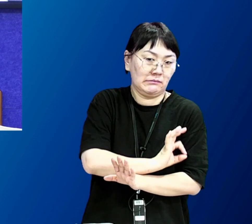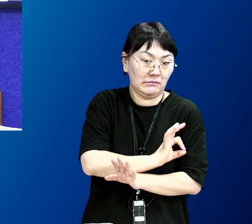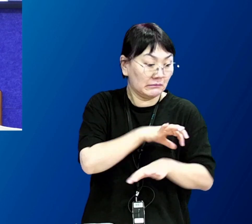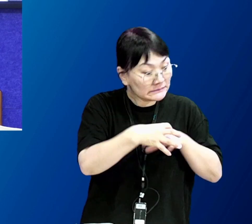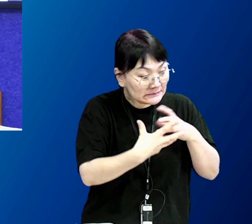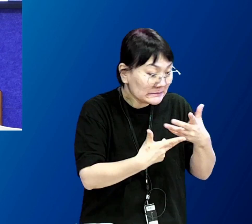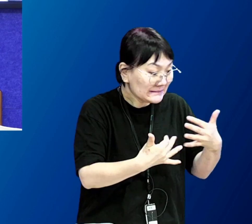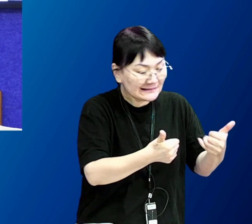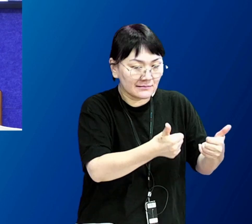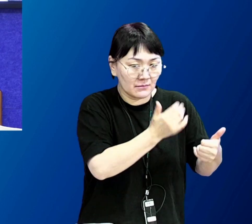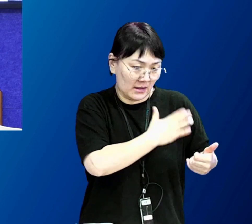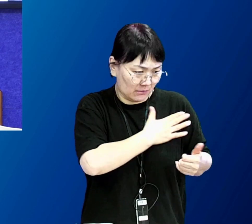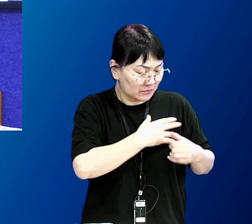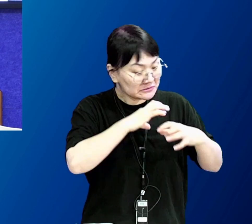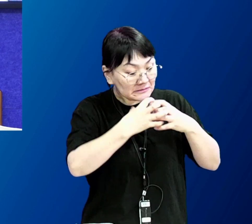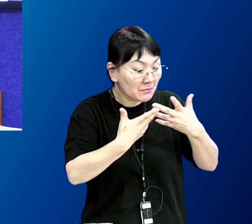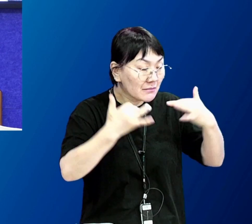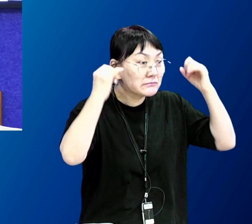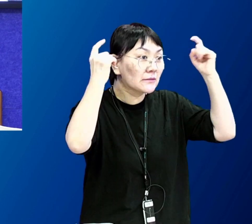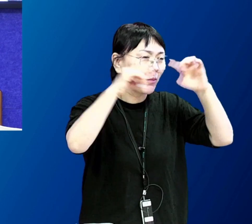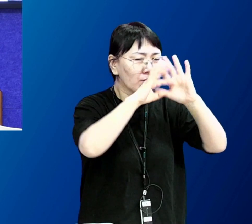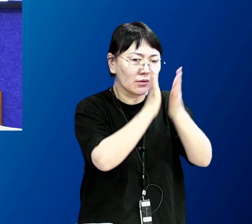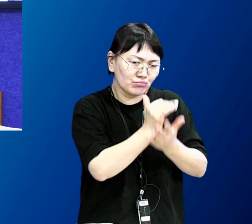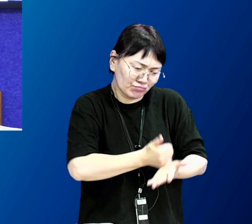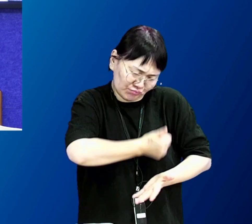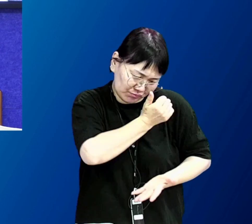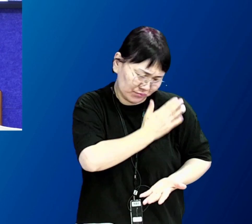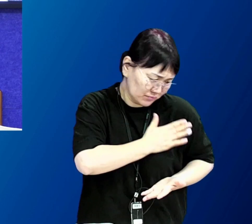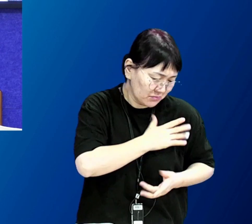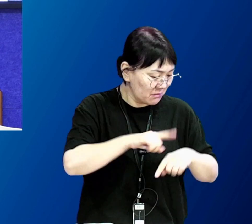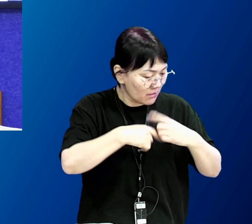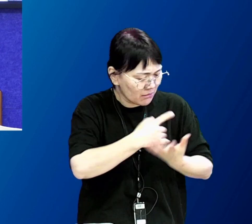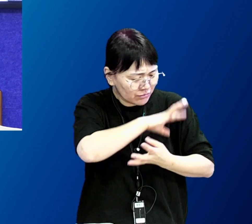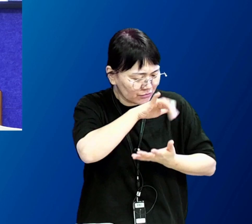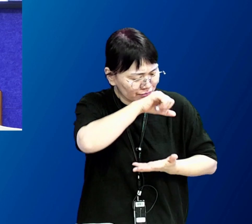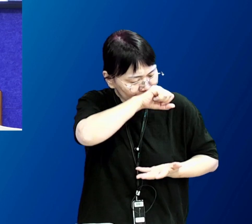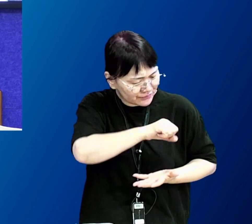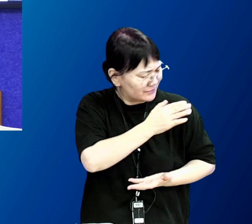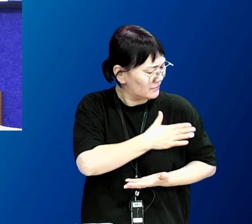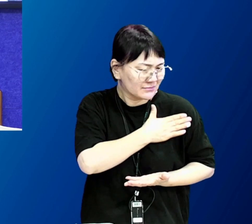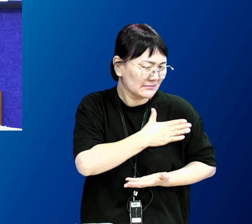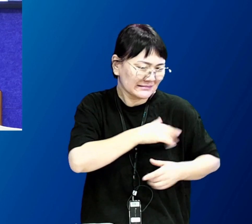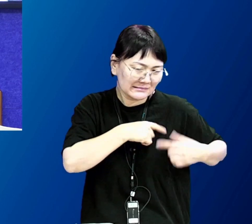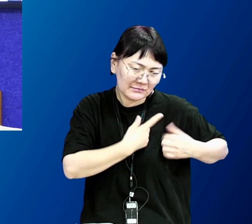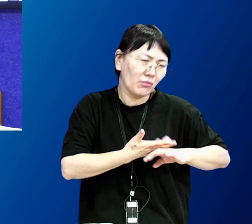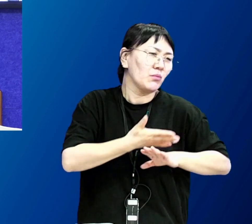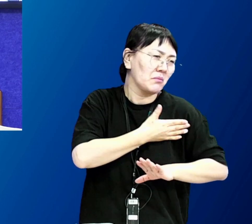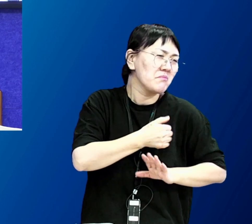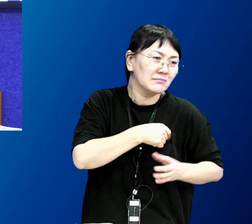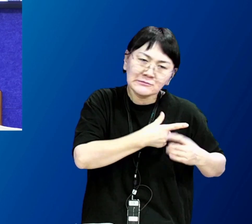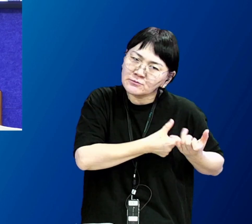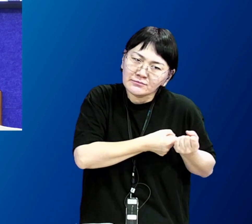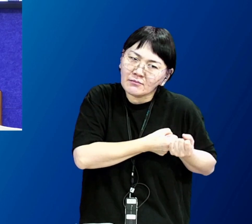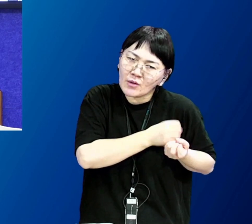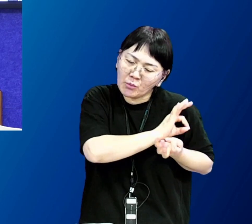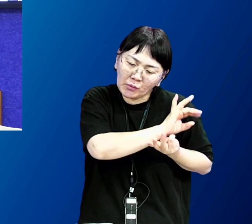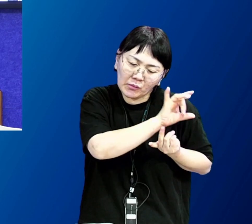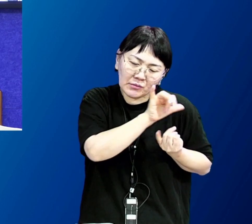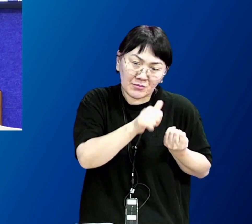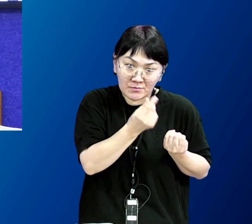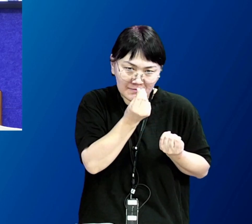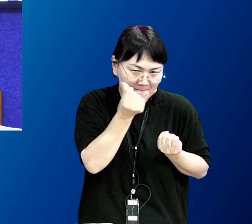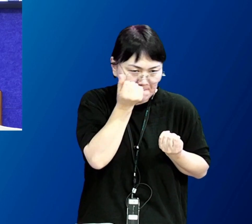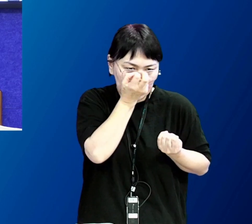Ертөнцийг хайрладаг, зугаа цэнгэлийг хайрладаг, гемнүглийг хайрладаг ийм л зүрх сэтгэл байсан биз дээ.